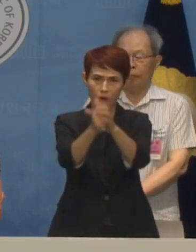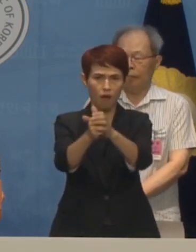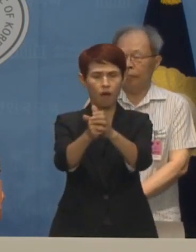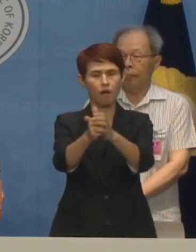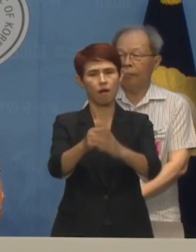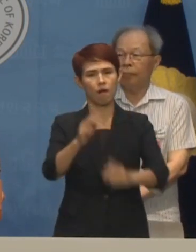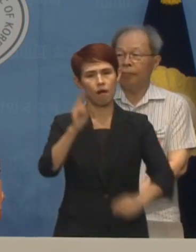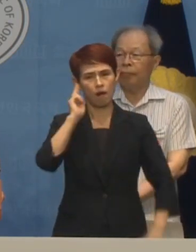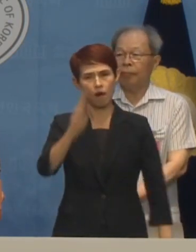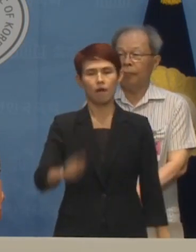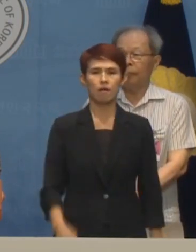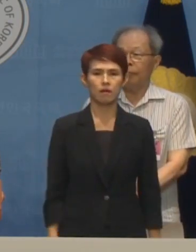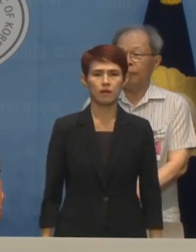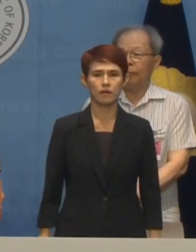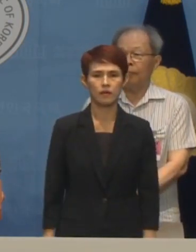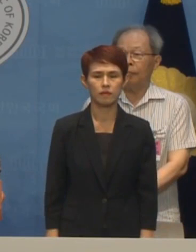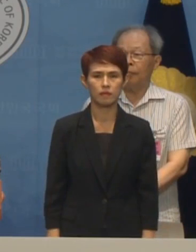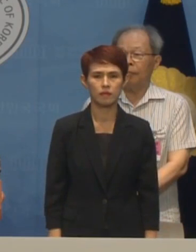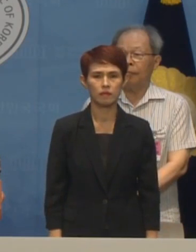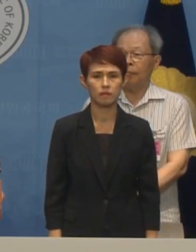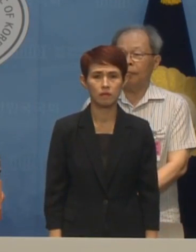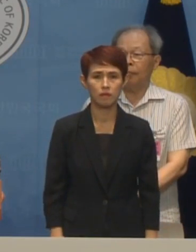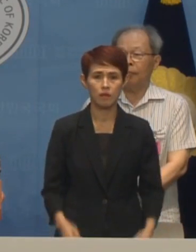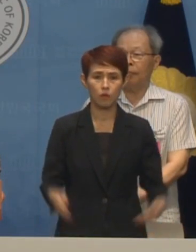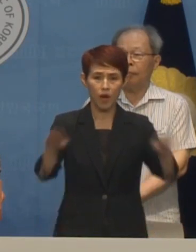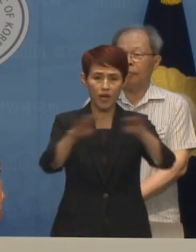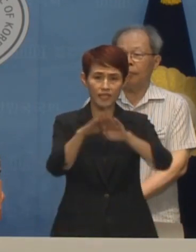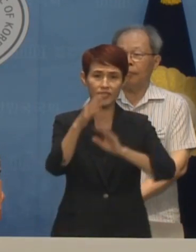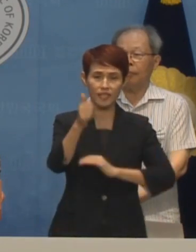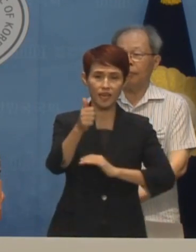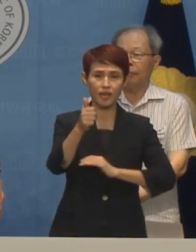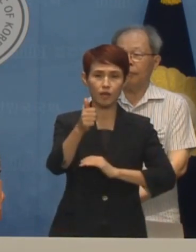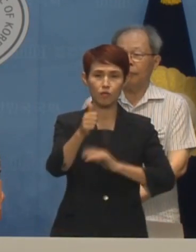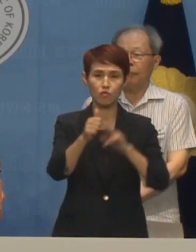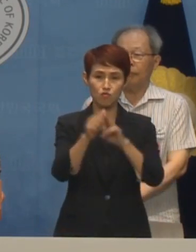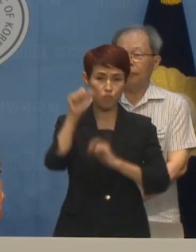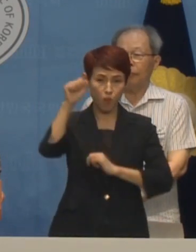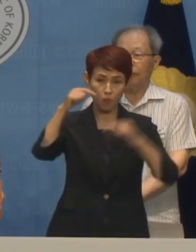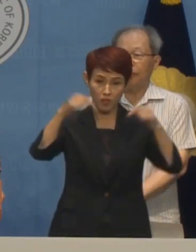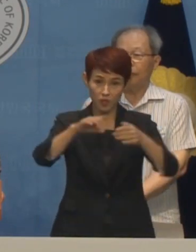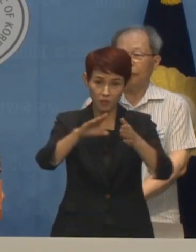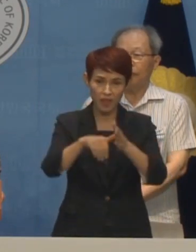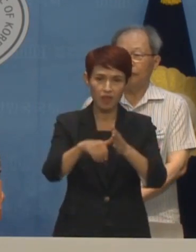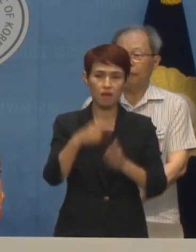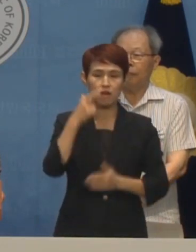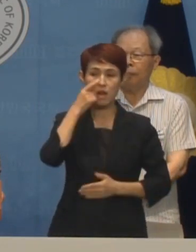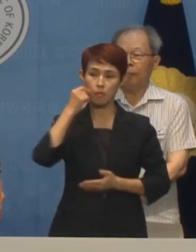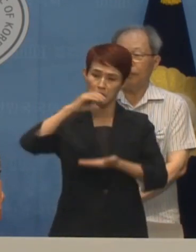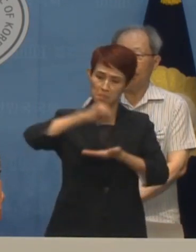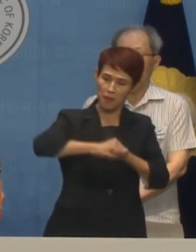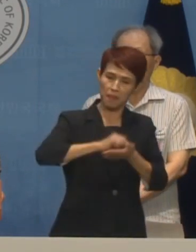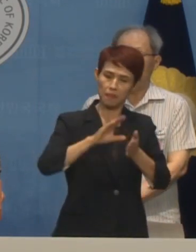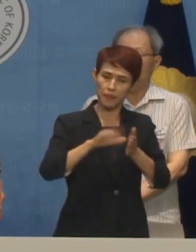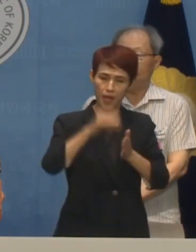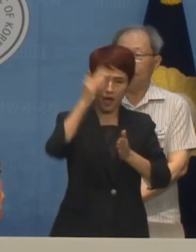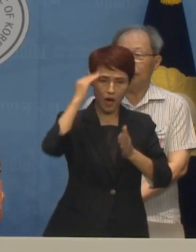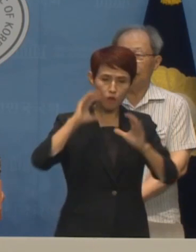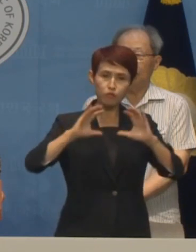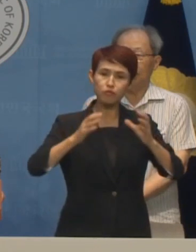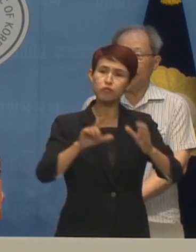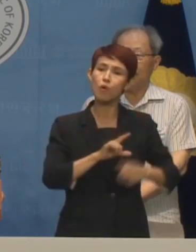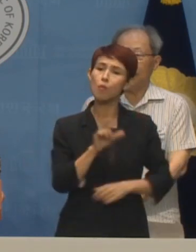것이다. 심지어 관장 후보자 면접 당시 일제 식민 지배 때 한국의 국적이